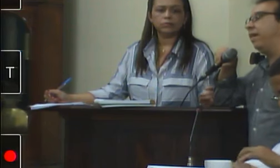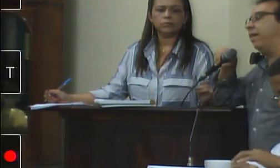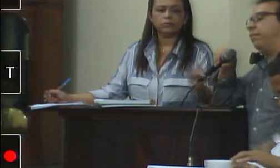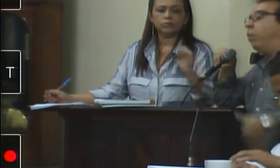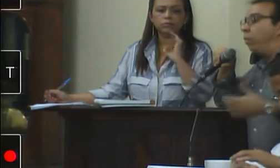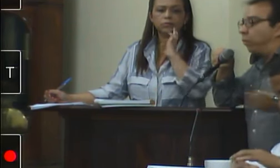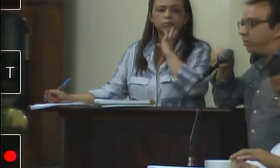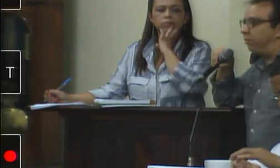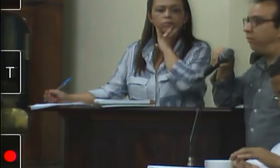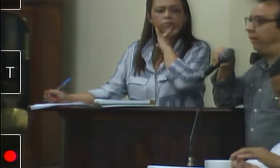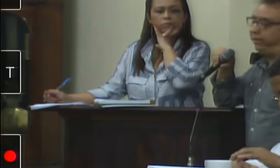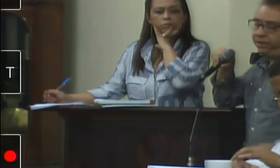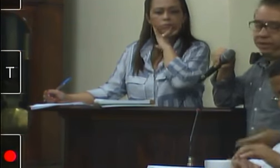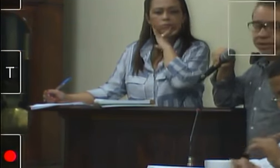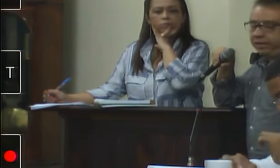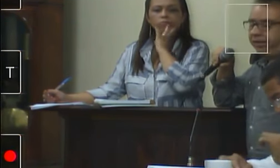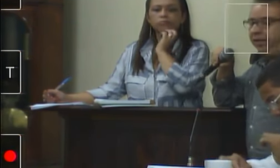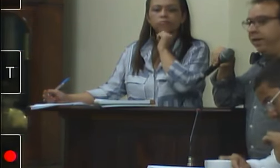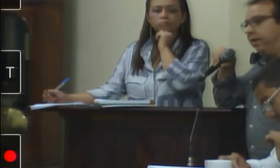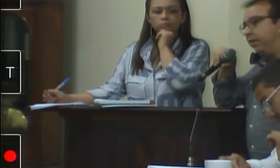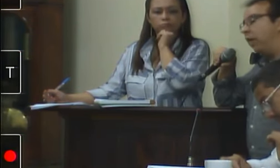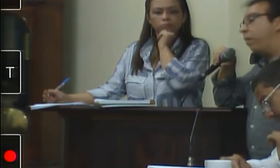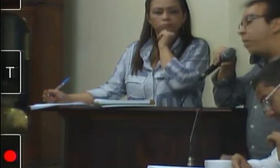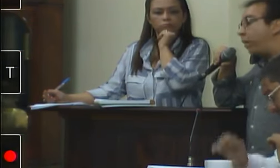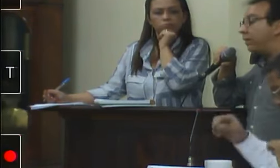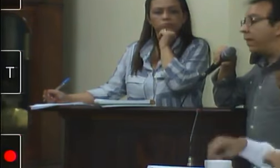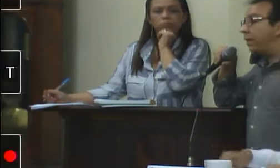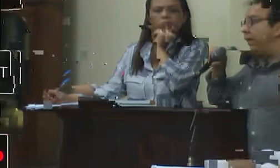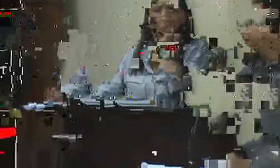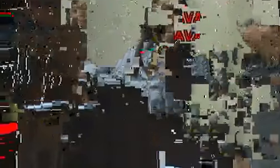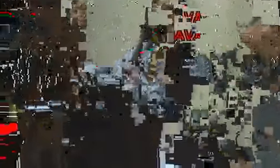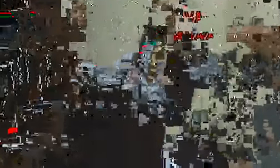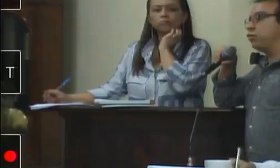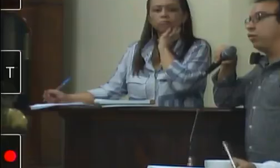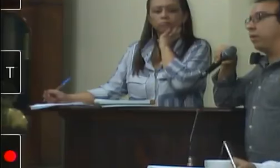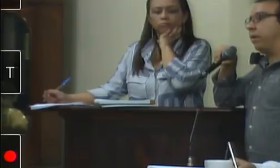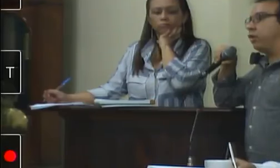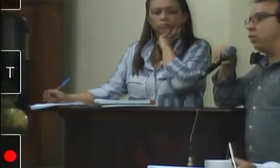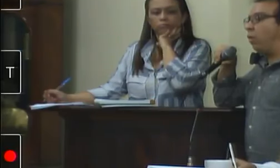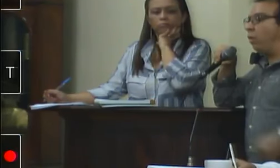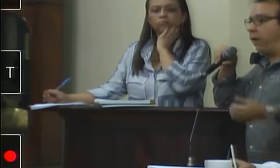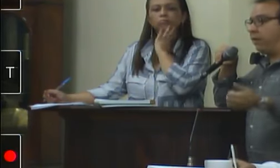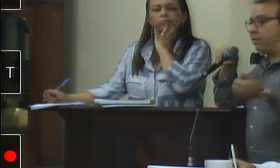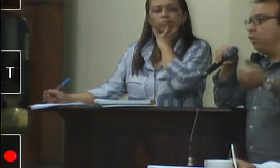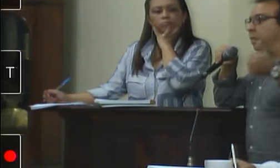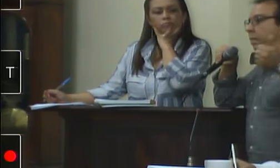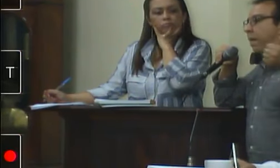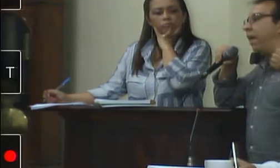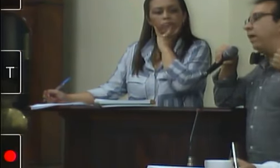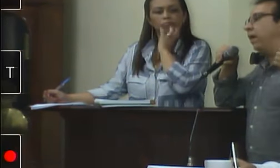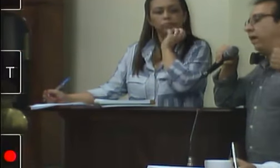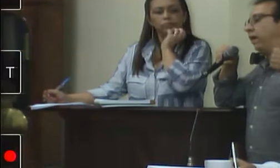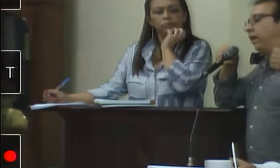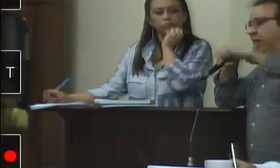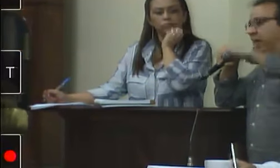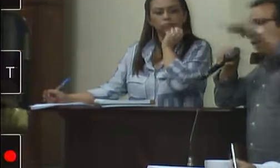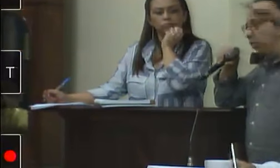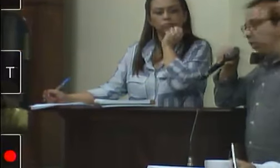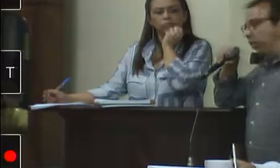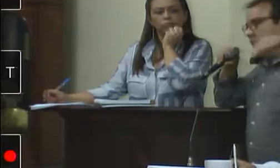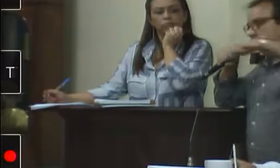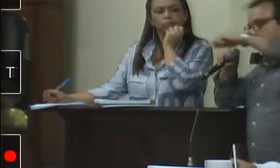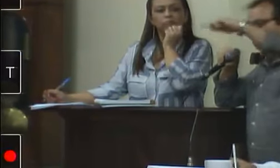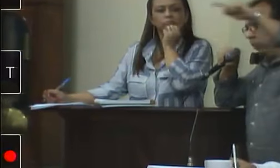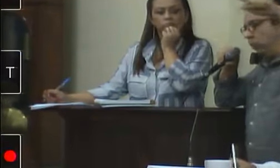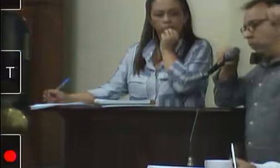né, públicos, enfim. Então, a portaria que, juntamente com a questão do PEMAC, né, que esteve avaliando